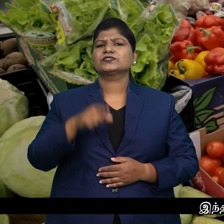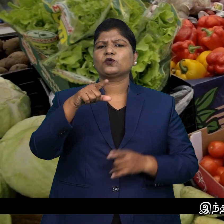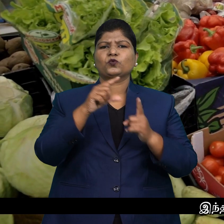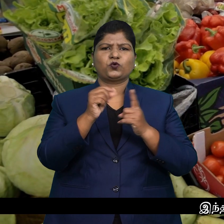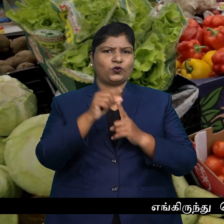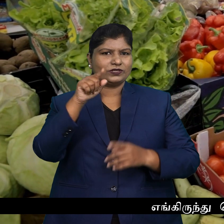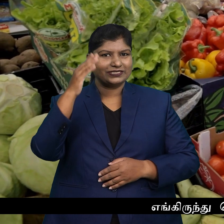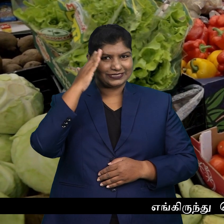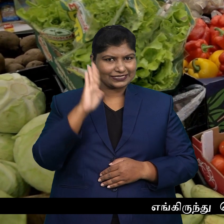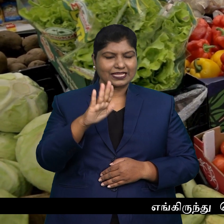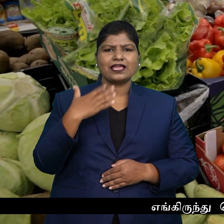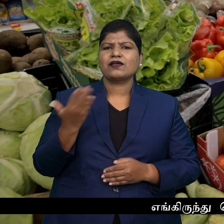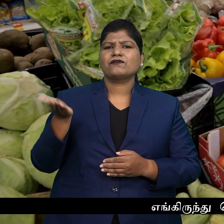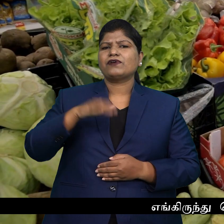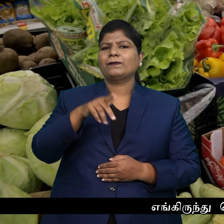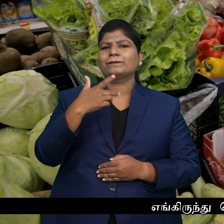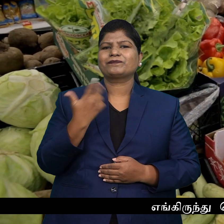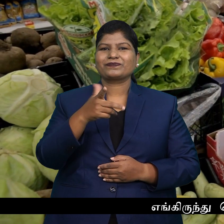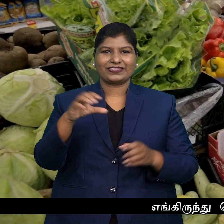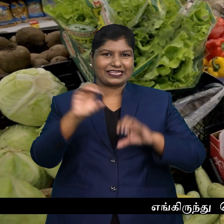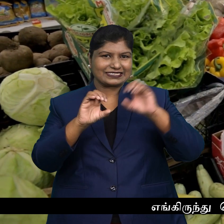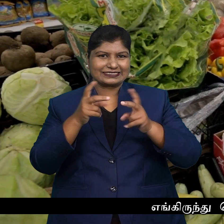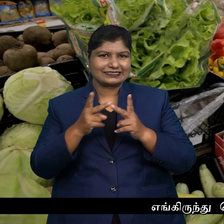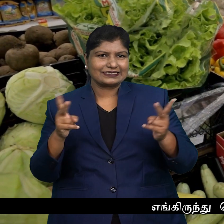இந்த பொருட்களை எங்கிருந்து பெறுகிறோம் தெரியுமா?